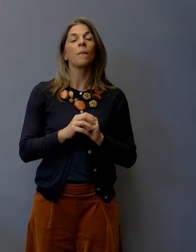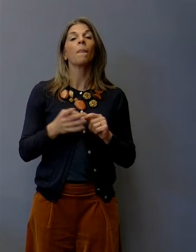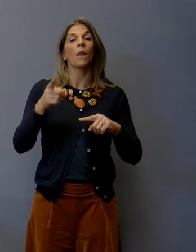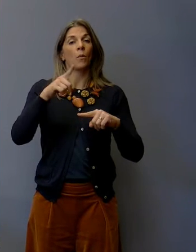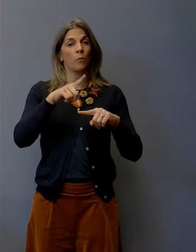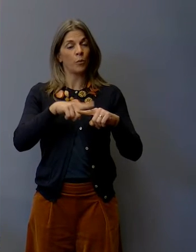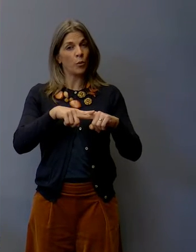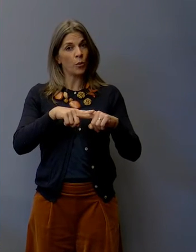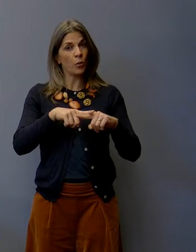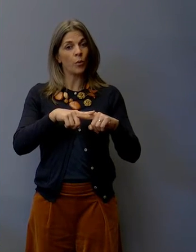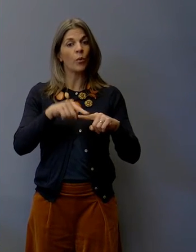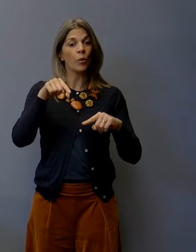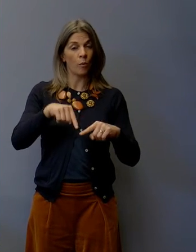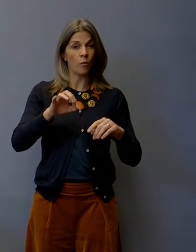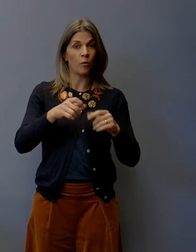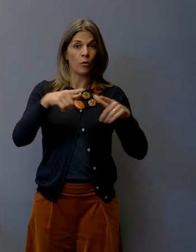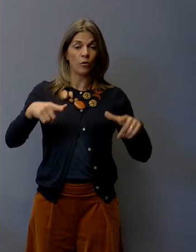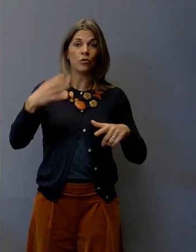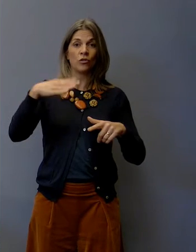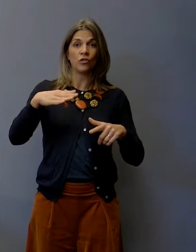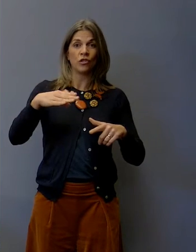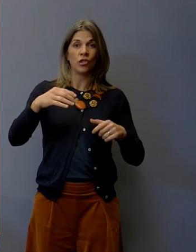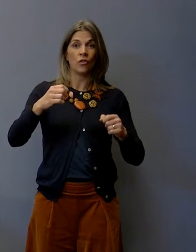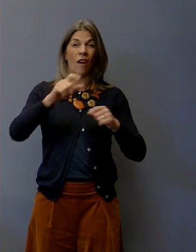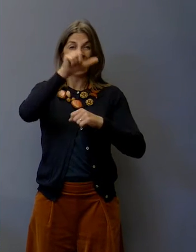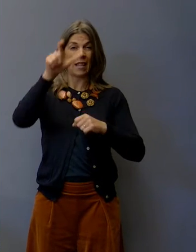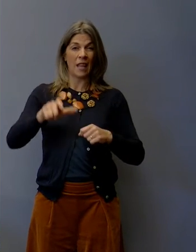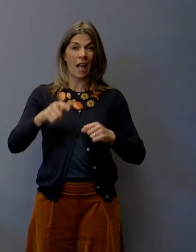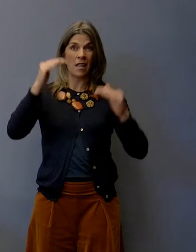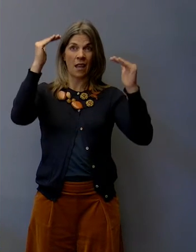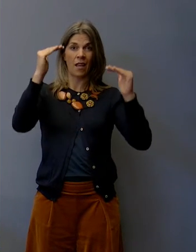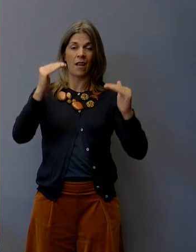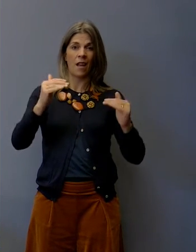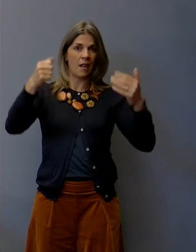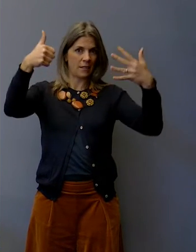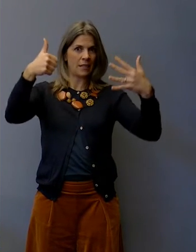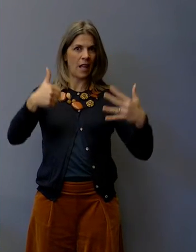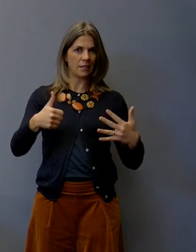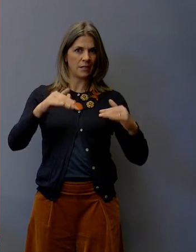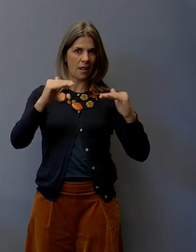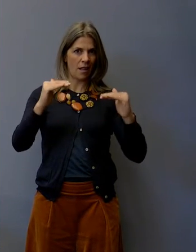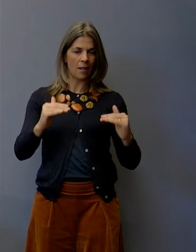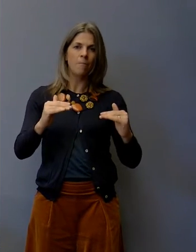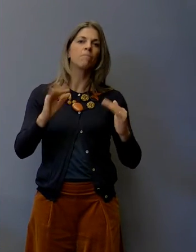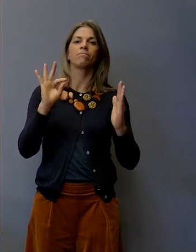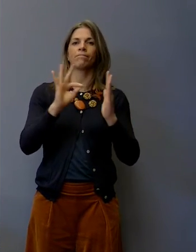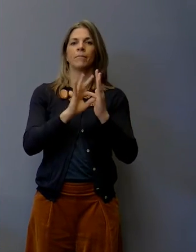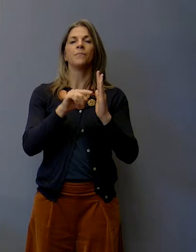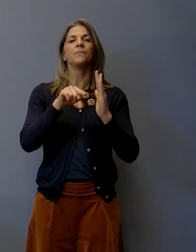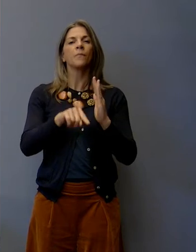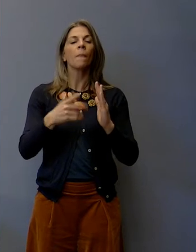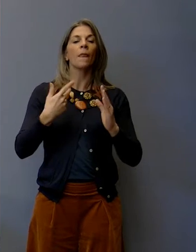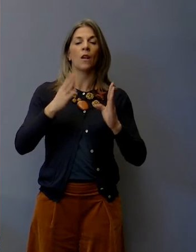trattandosi della sesta città italiana e questo non lo diciamo solo noi socialisti ma lo dice con l'autorevolezza che gli deriva dall altissimo ruolo istituzionale